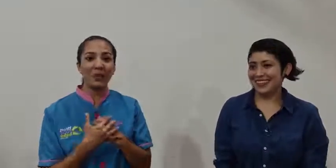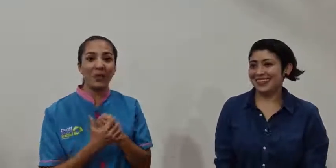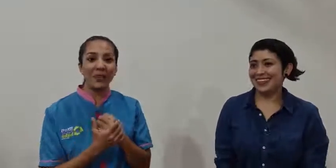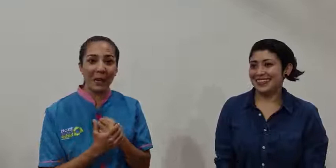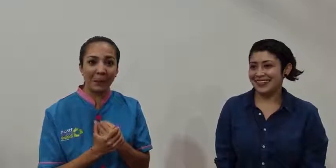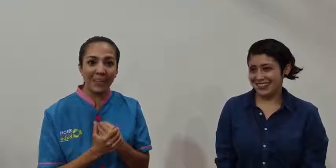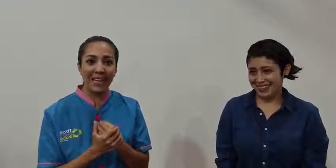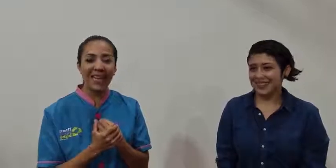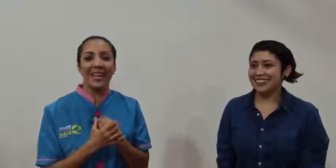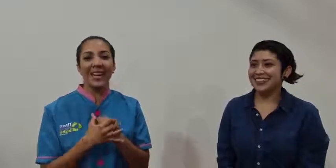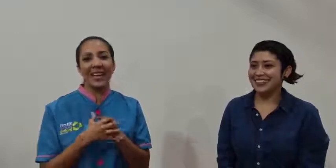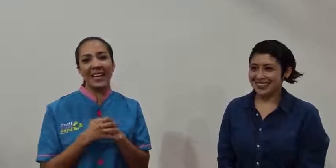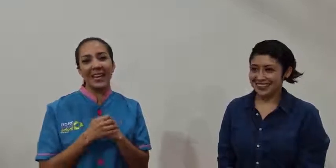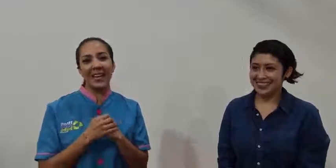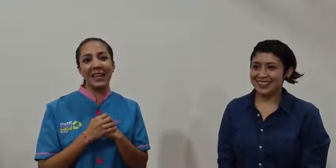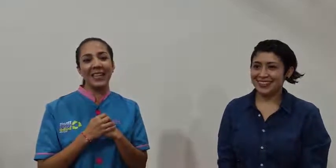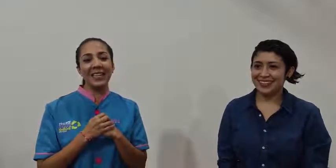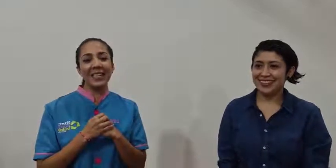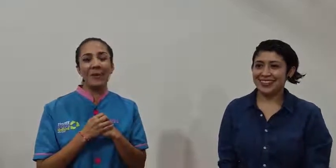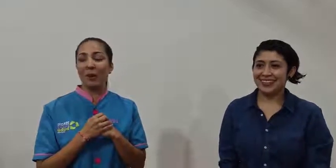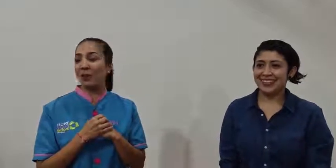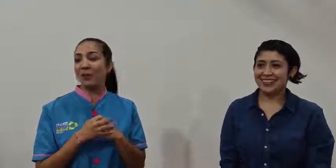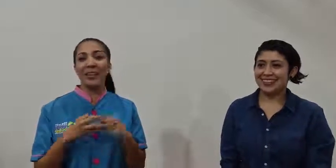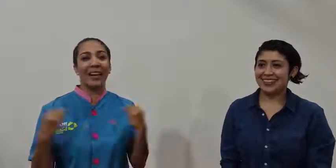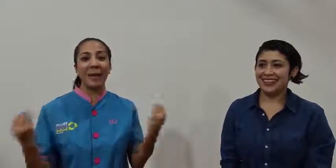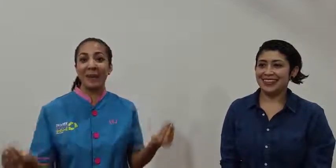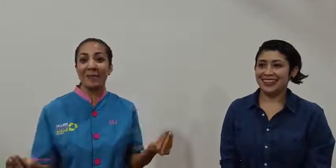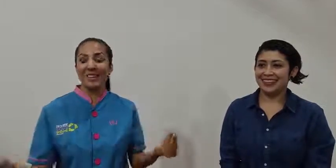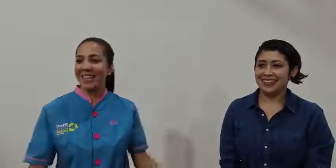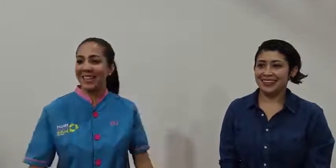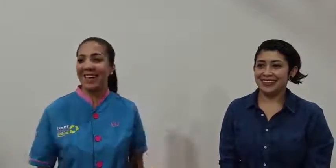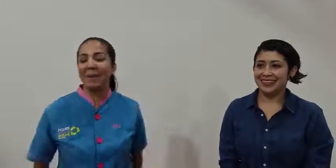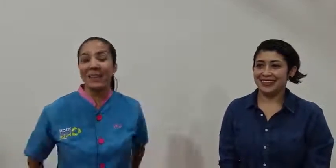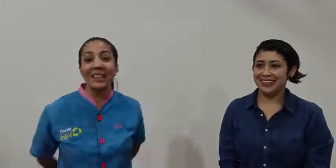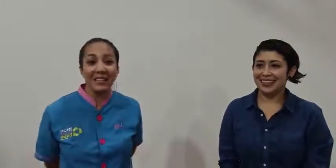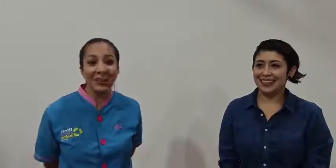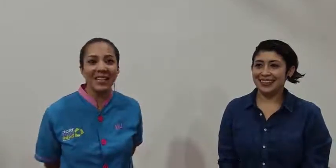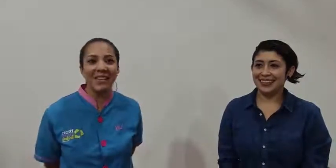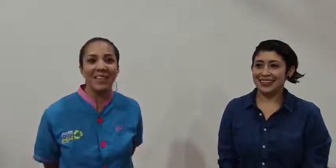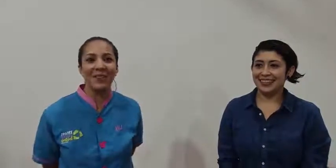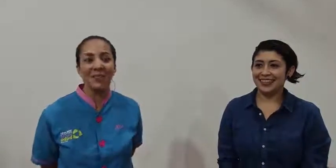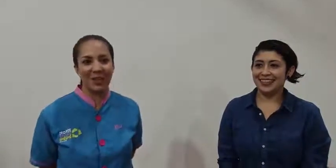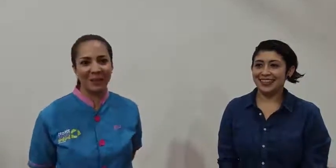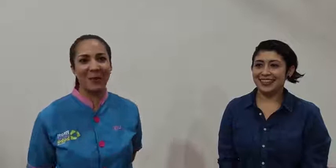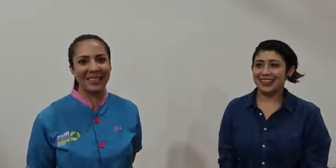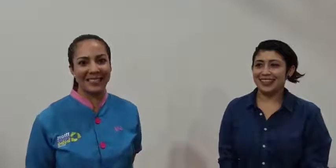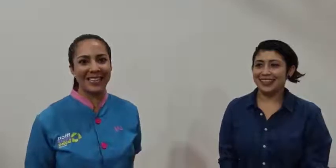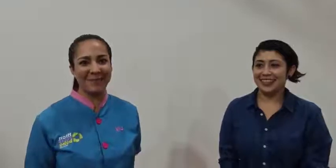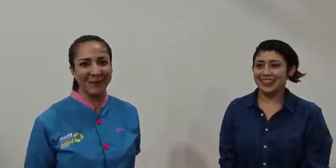su intérprete, y bueno, que hayamos aprendido y entendido un poquito más de este tema.